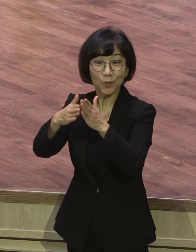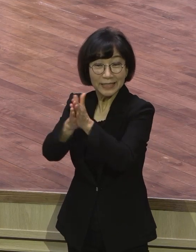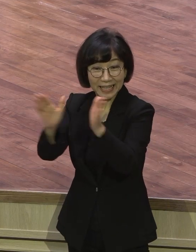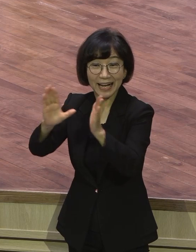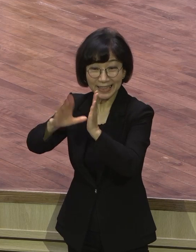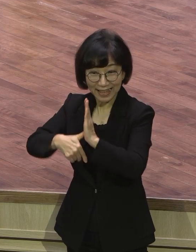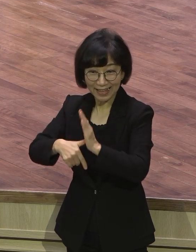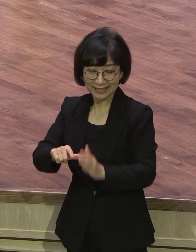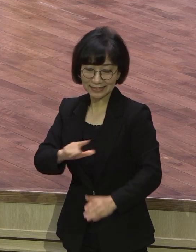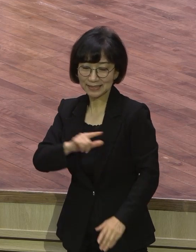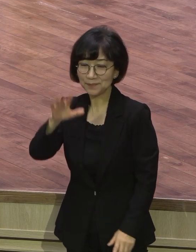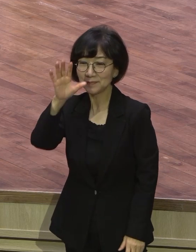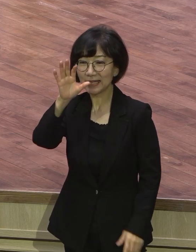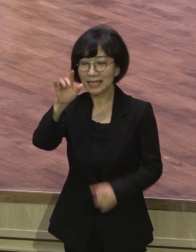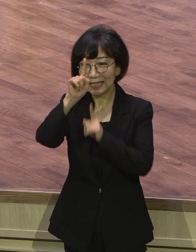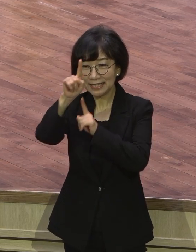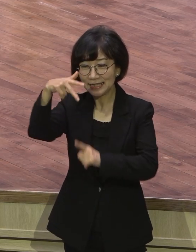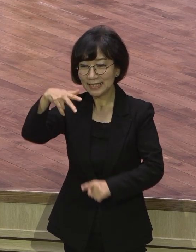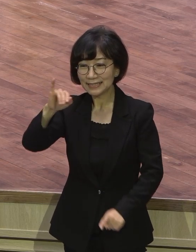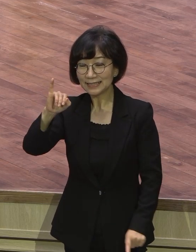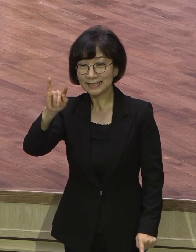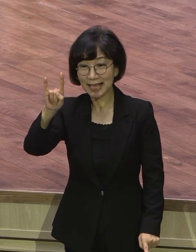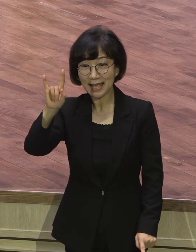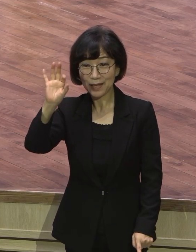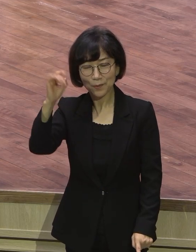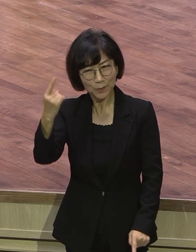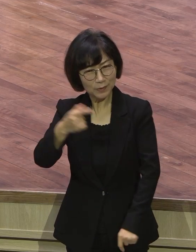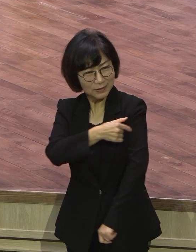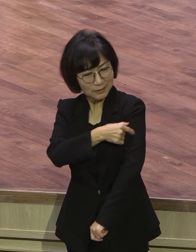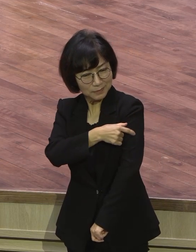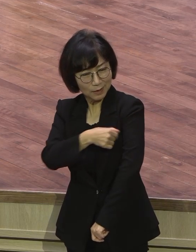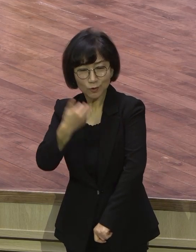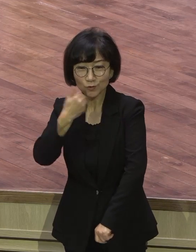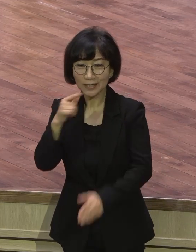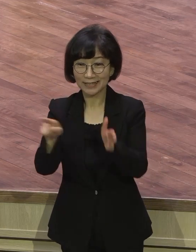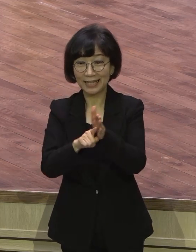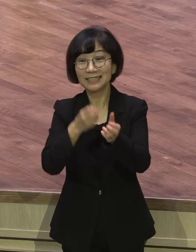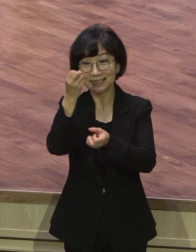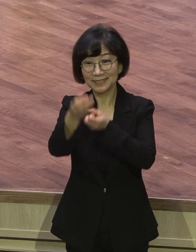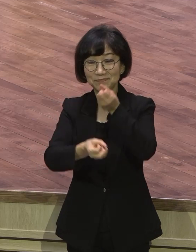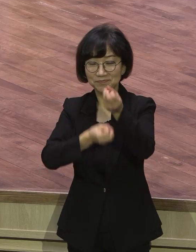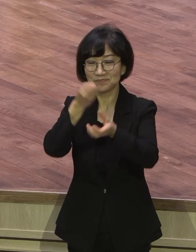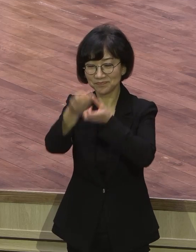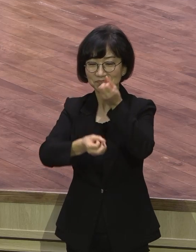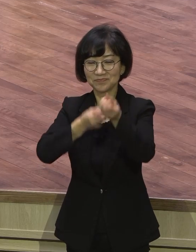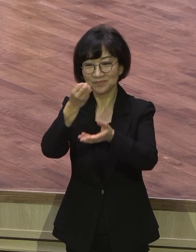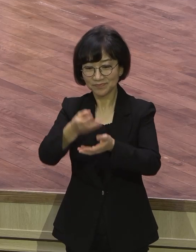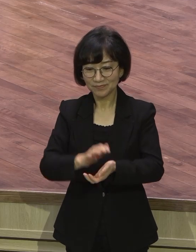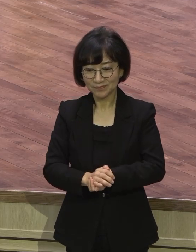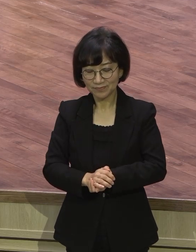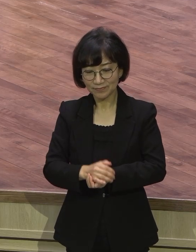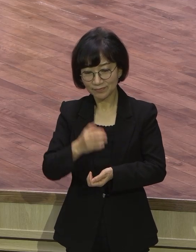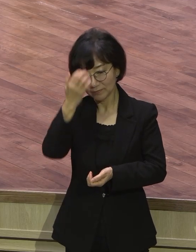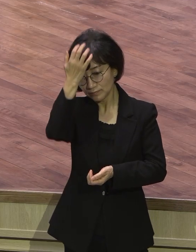이좌우 집사람 그런 간증을 했어요. 교회 와서 자기가